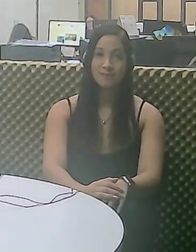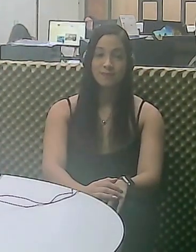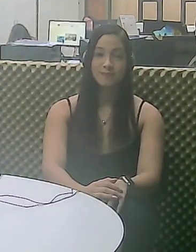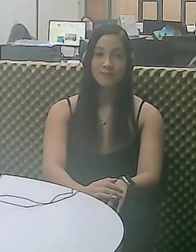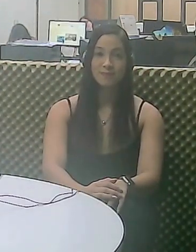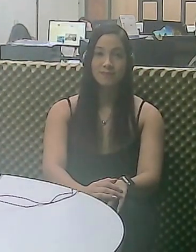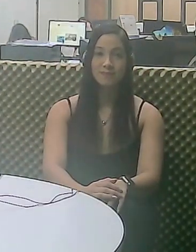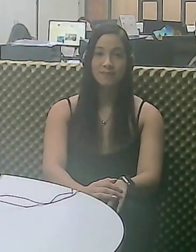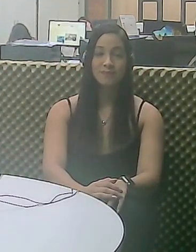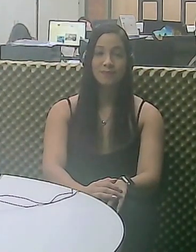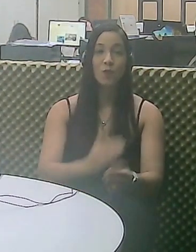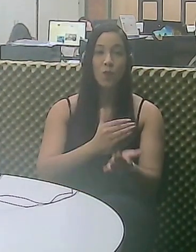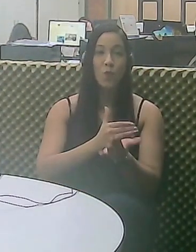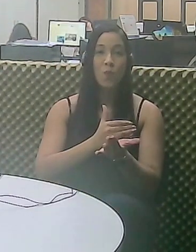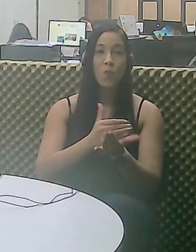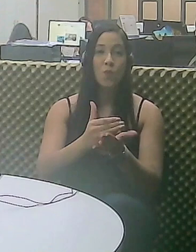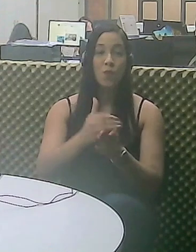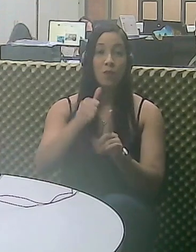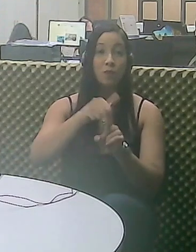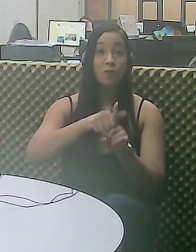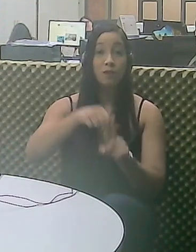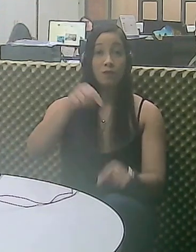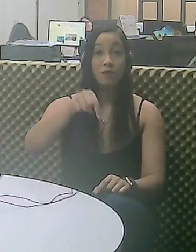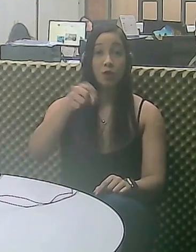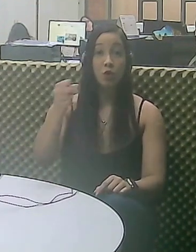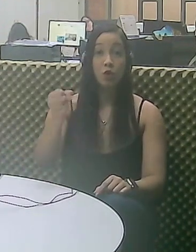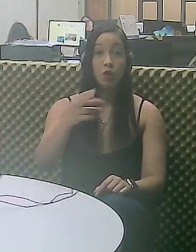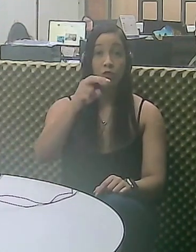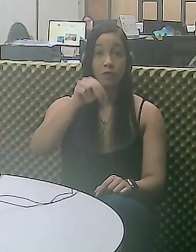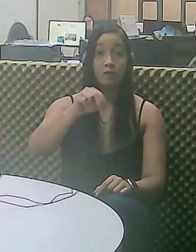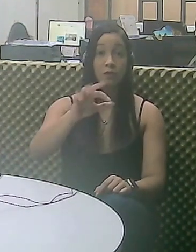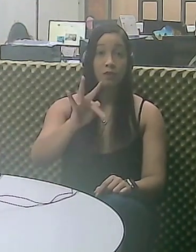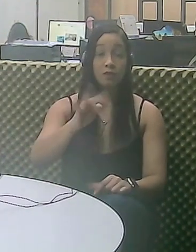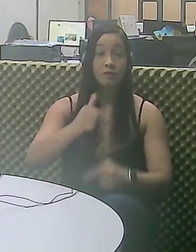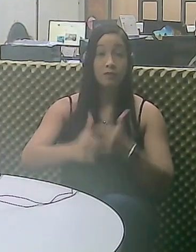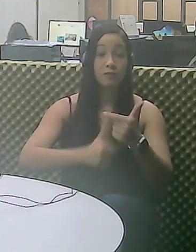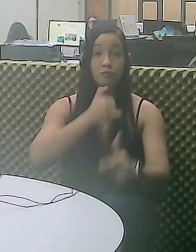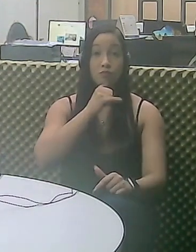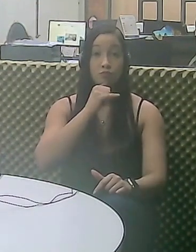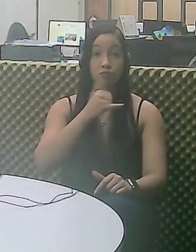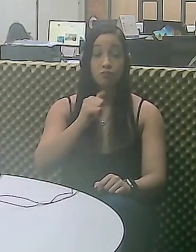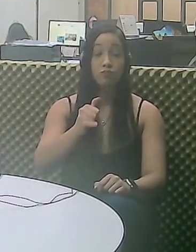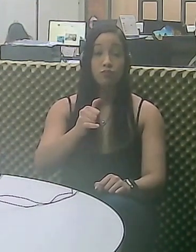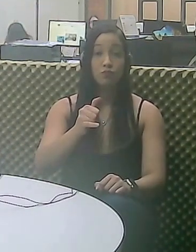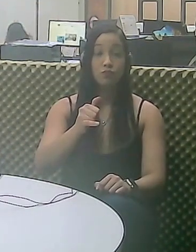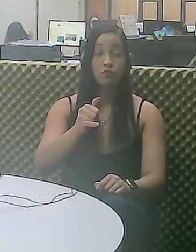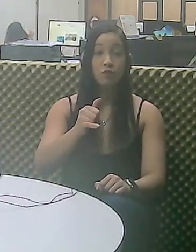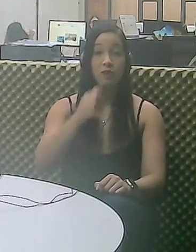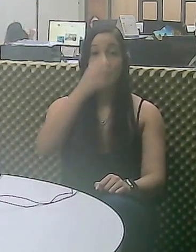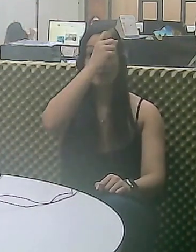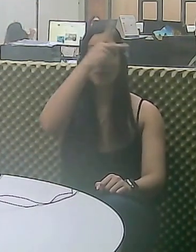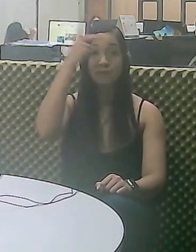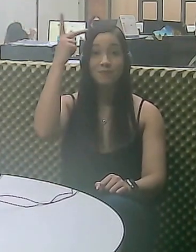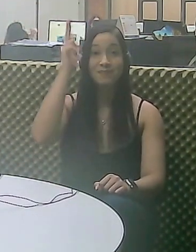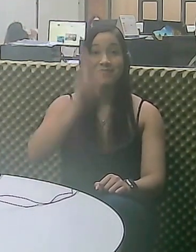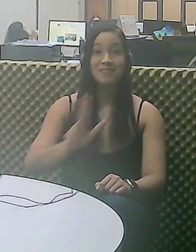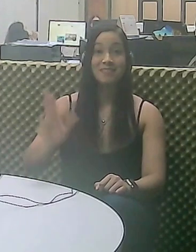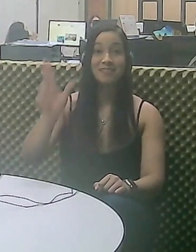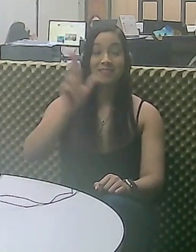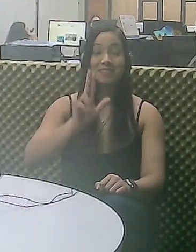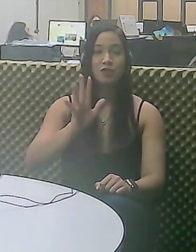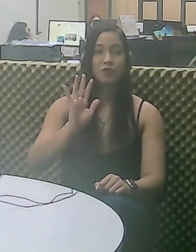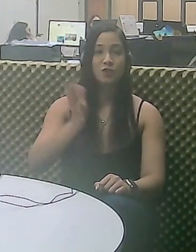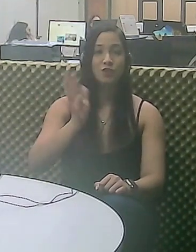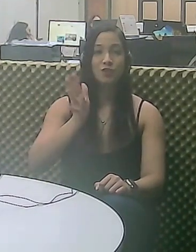notícias. Desde o início deste mês, a nova nota fiscal de serviços eletrônica emitida pela Prefeitura de Uberlândia